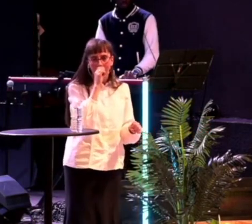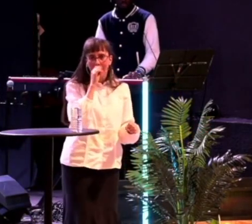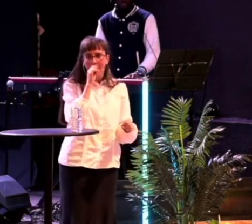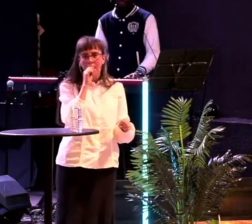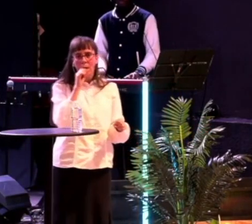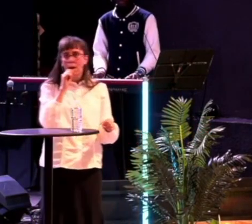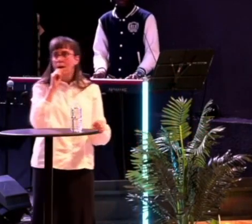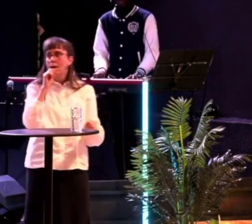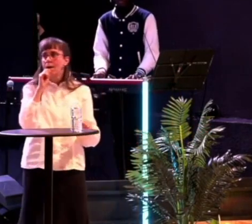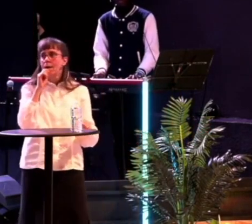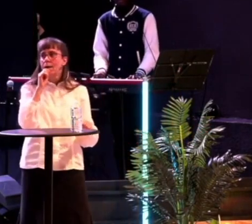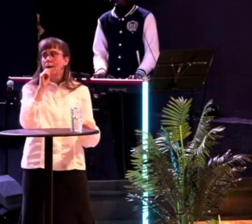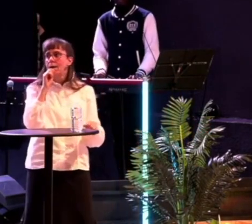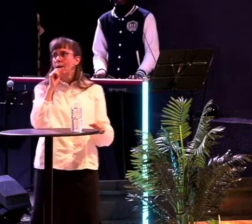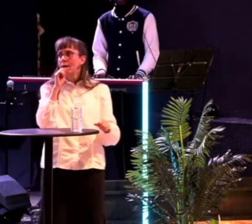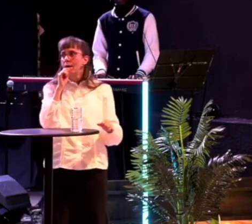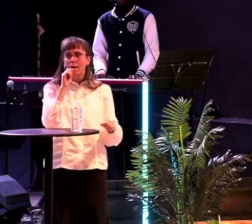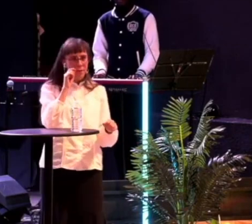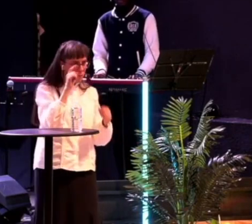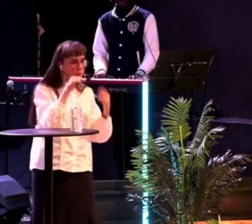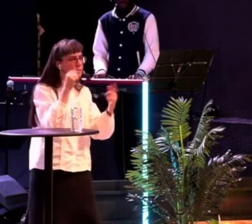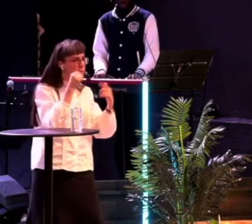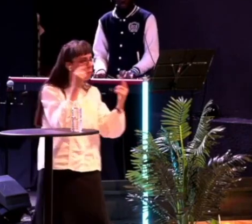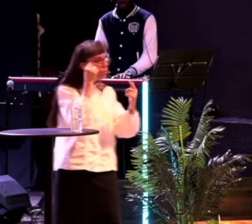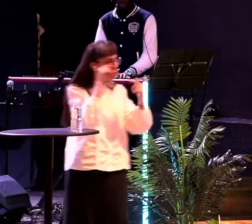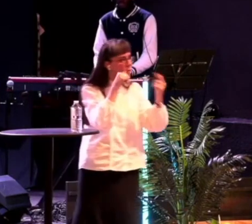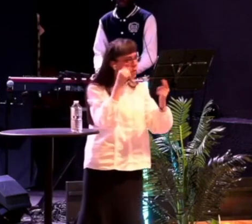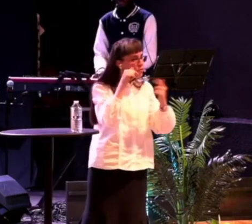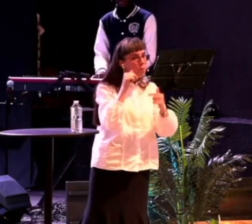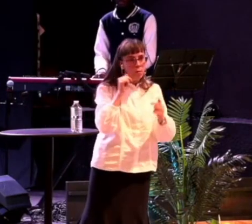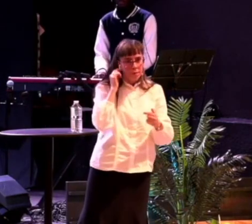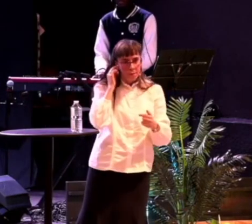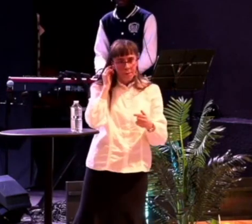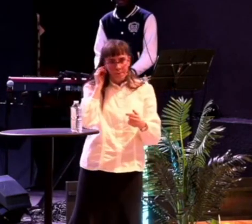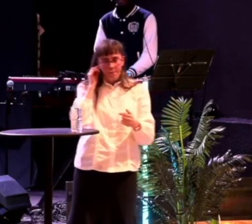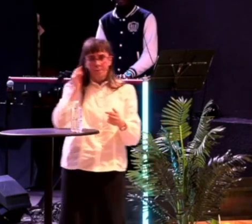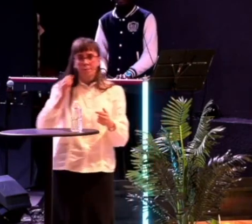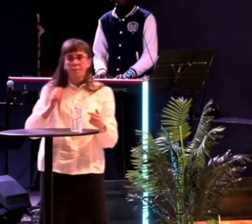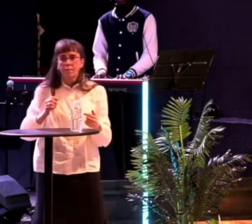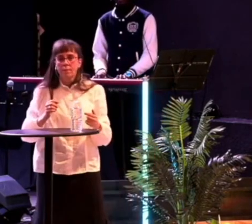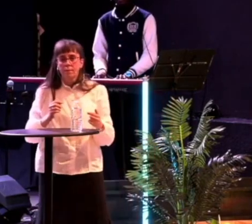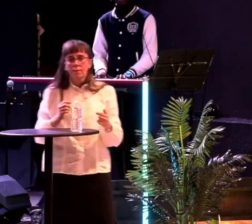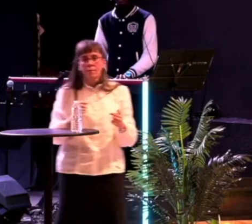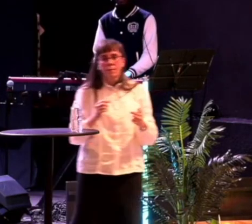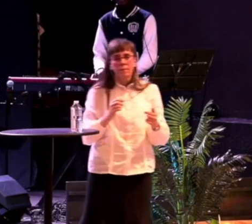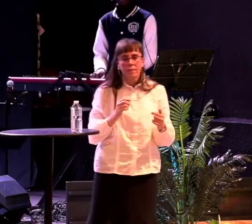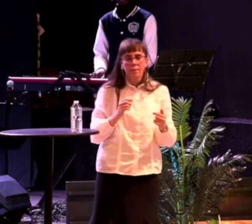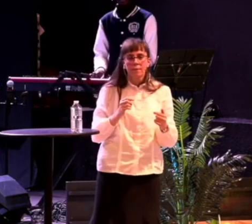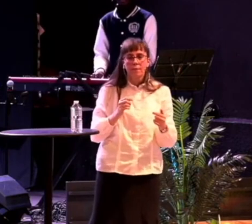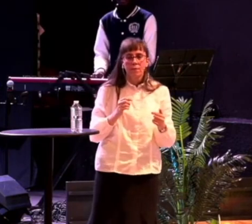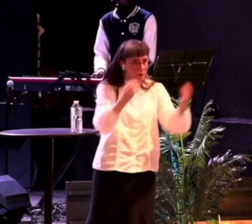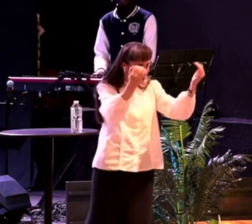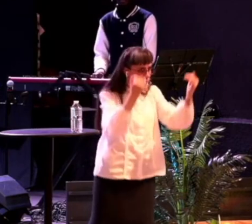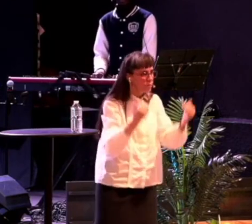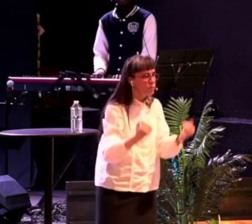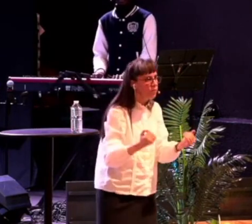Je crois que vous allez commencer à comprendre pourquoi la parole de Dieu est importante ce matin. You will understand why the word of God is so important. Quand il va venir combattre...